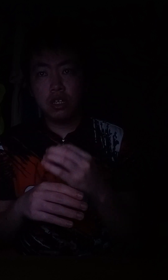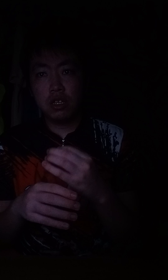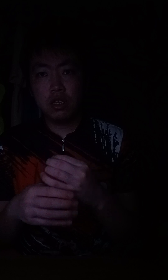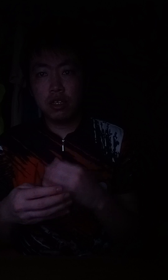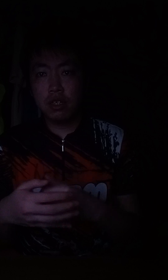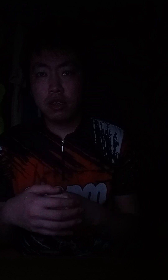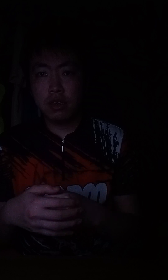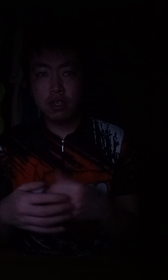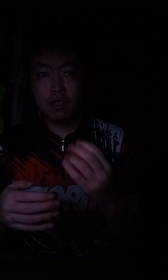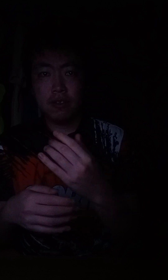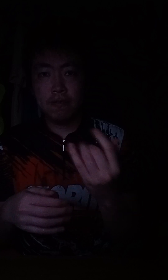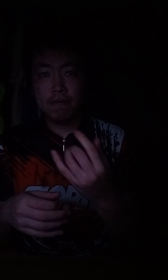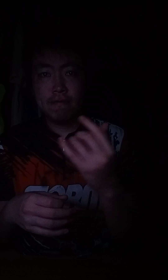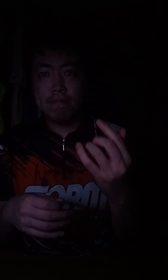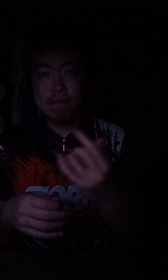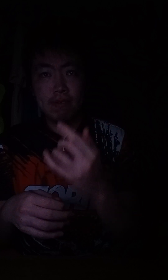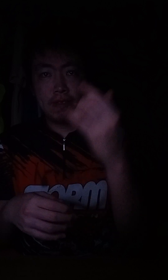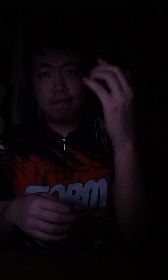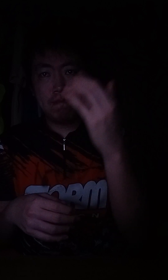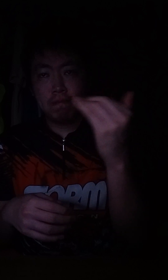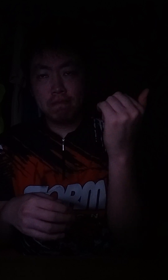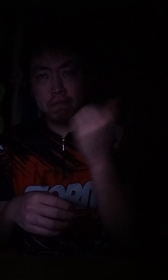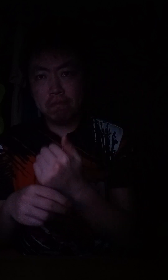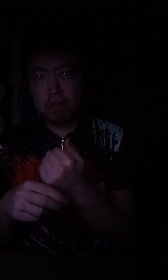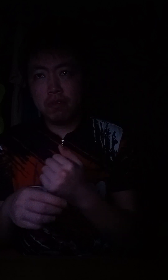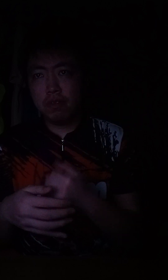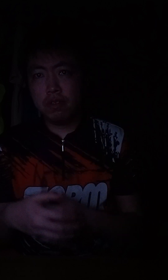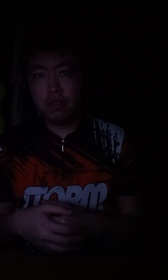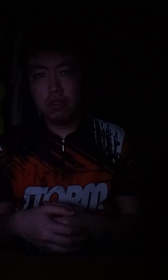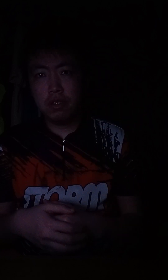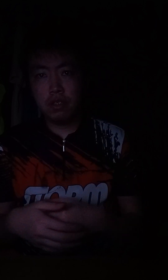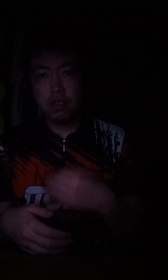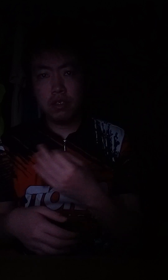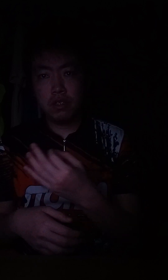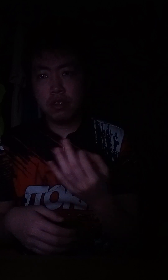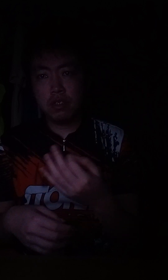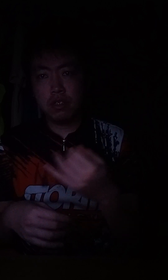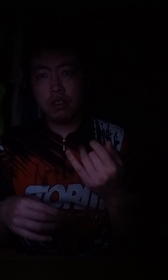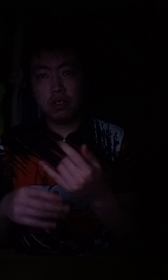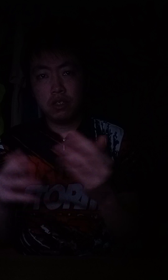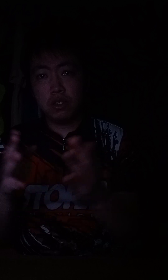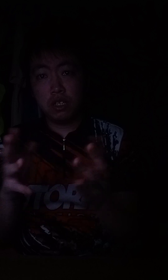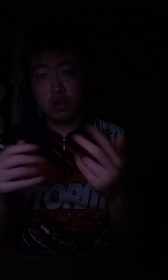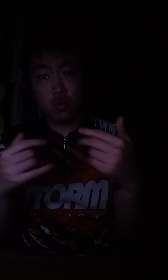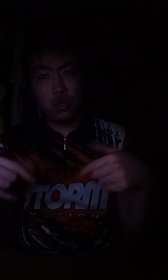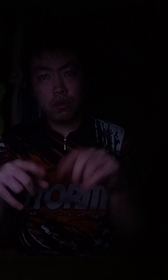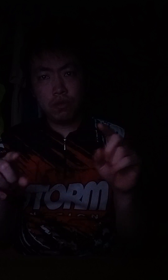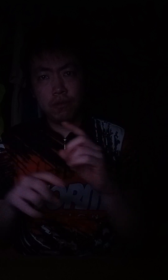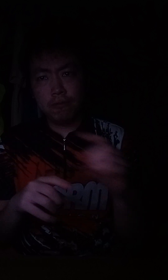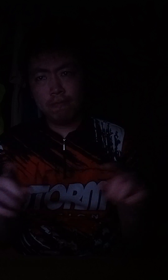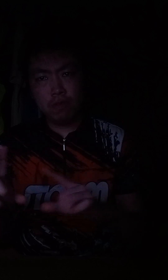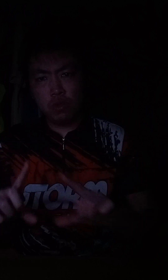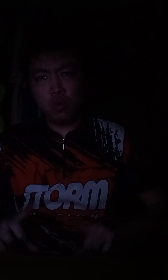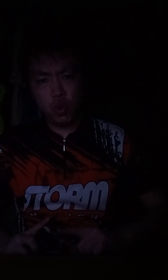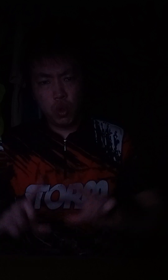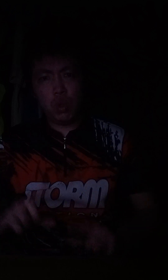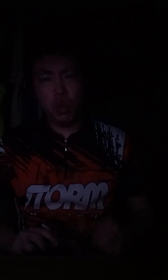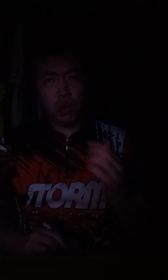불법 촬영을 최대한 방지하도록 했습니다. 다만 장애인, 노인, 임산부가 사용하는 칸의 규정은